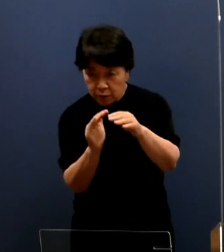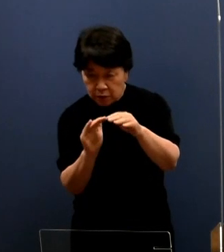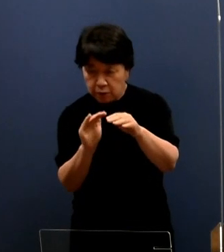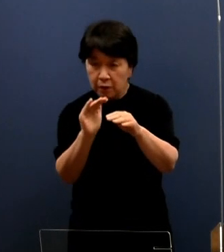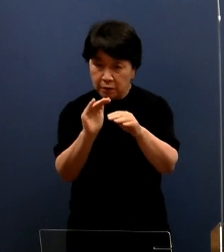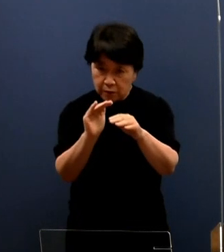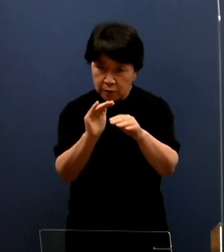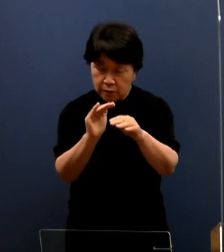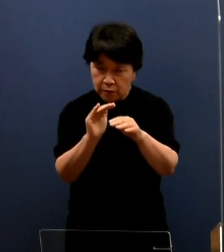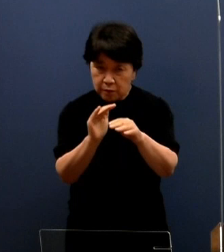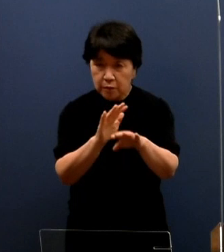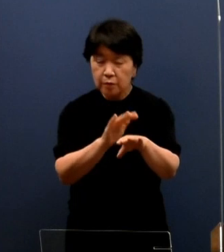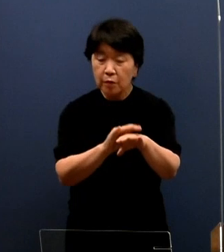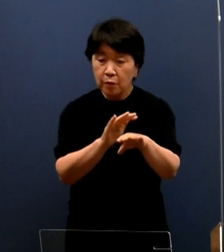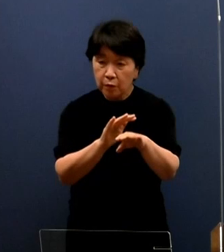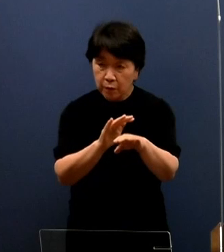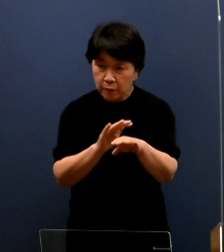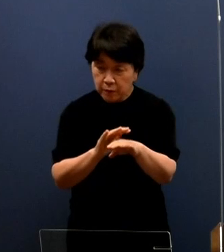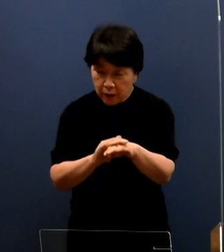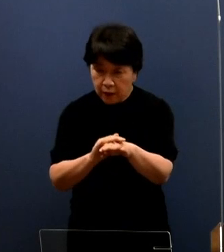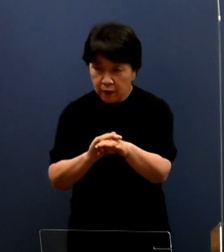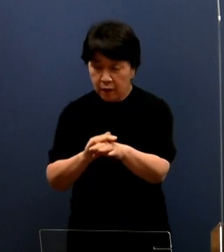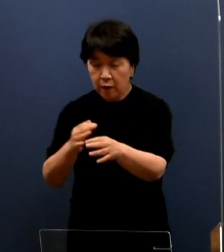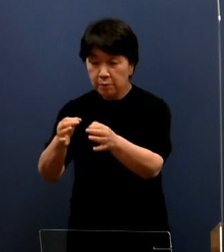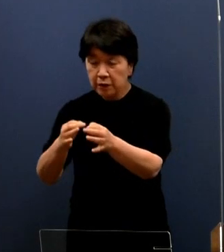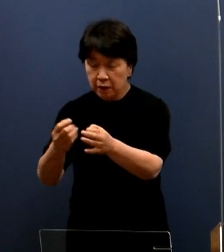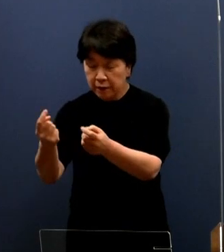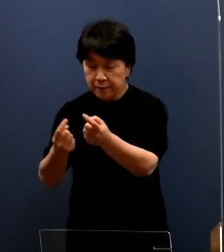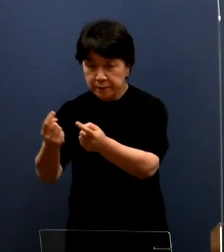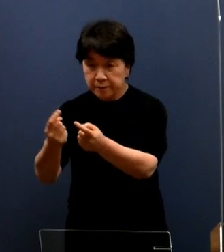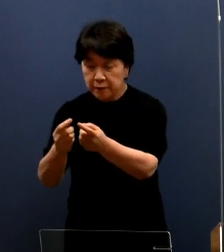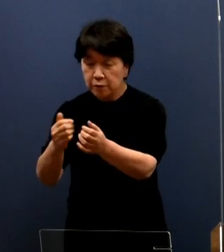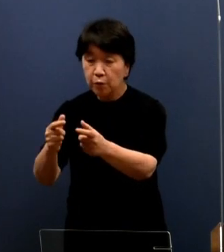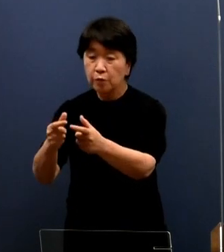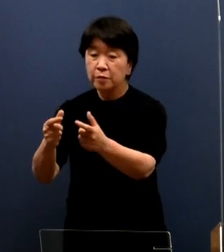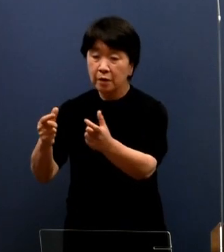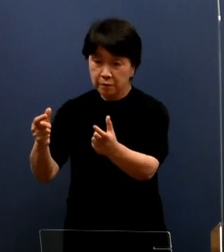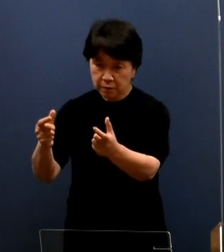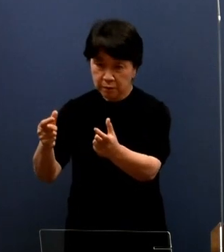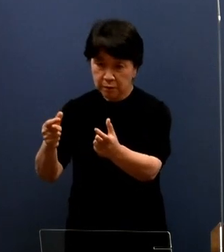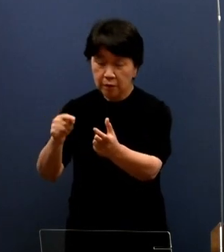もらう。ここで抑えた消費を後日、